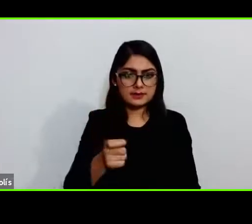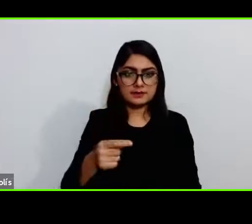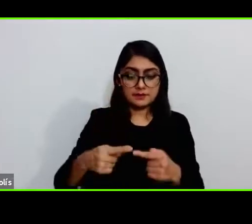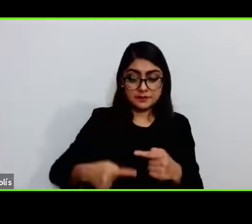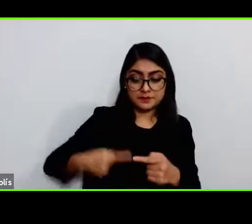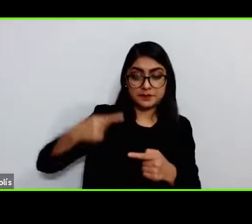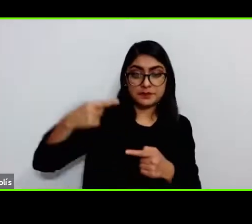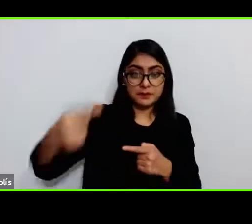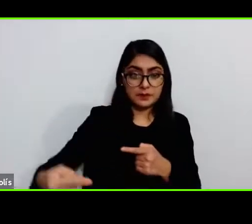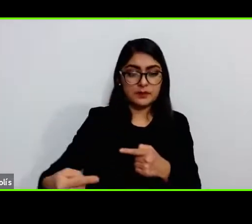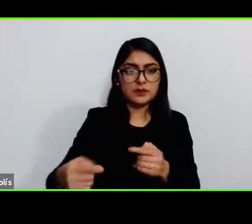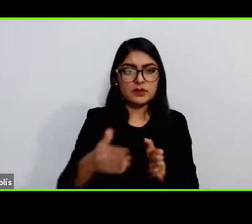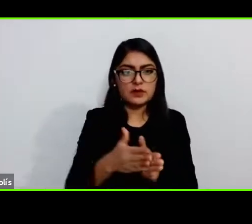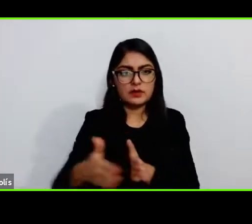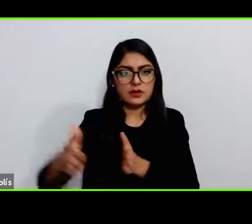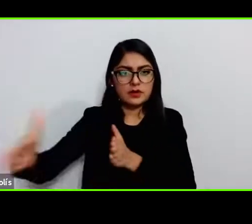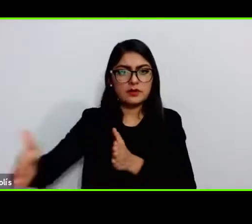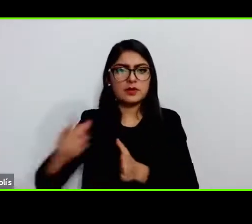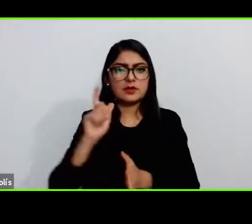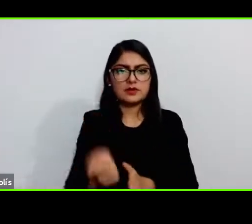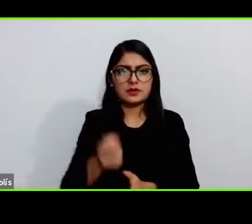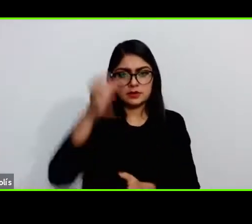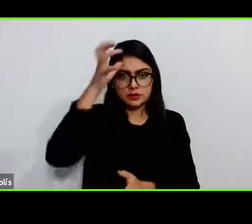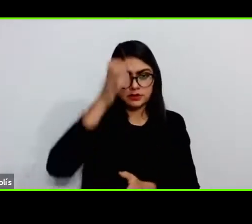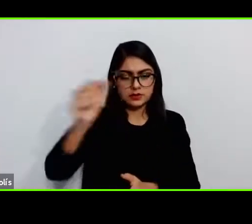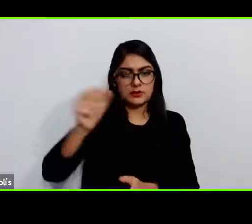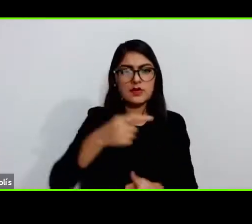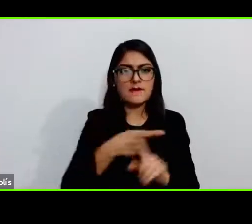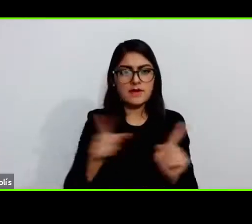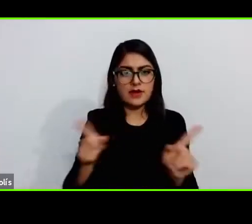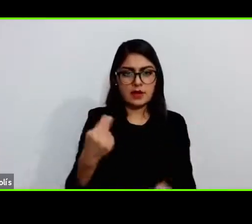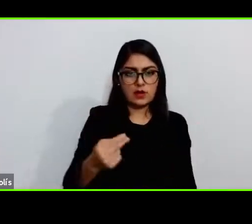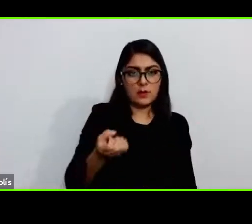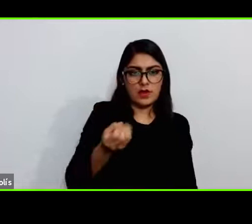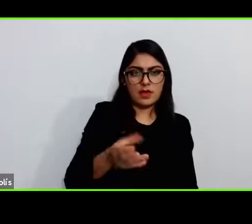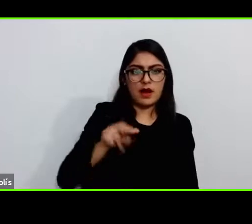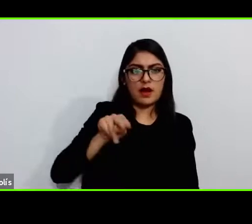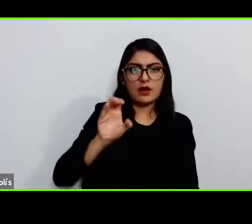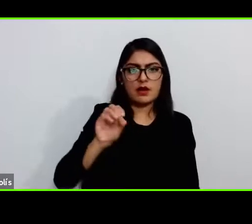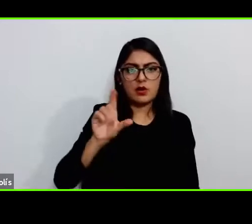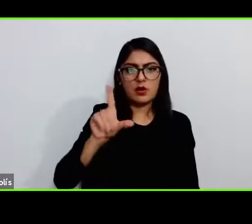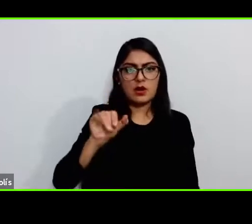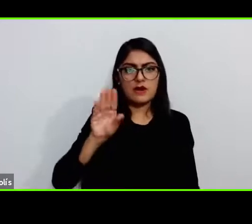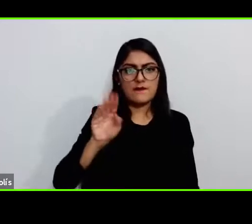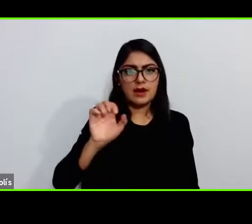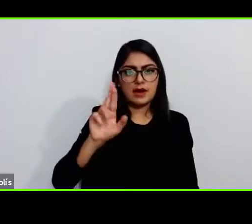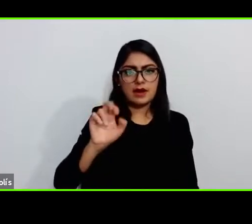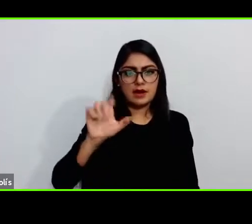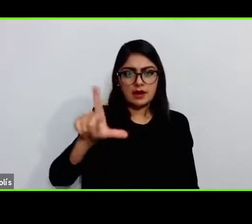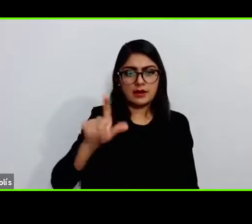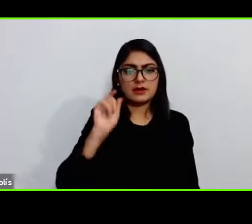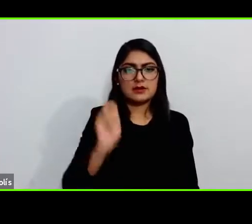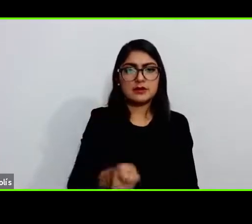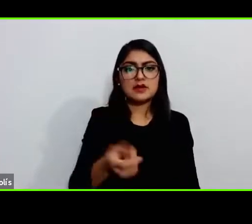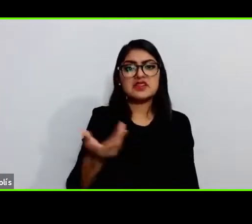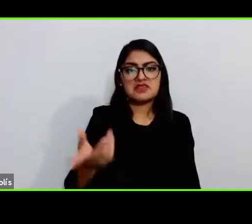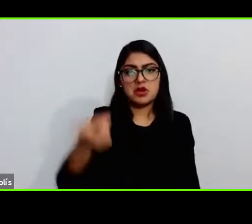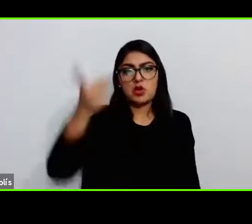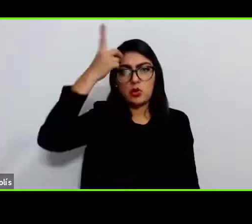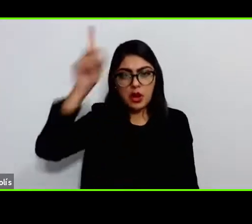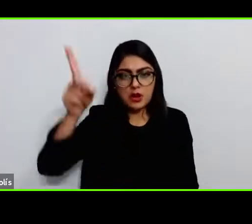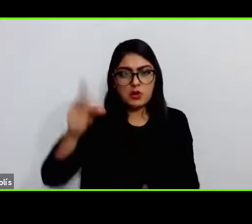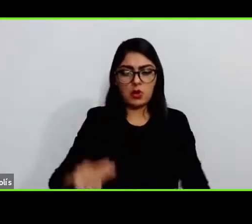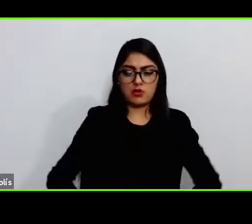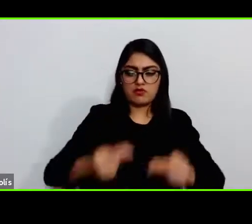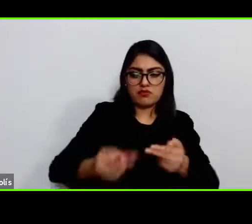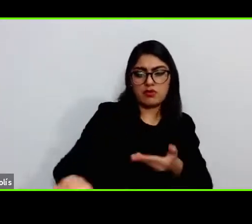parte, una concepción neoliberal de los derechos, que le daba prioridad a la libertad de mercado, a la propiedad, que los derechos sociales